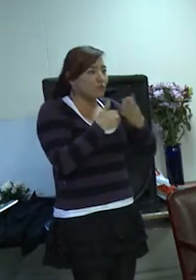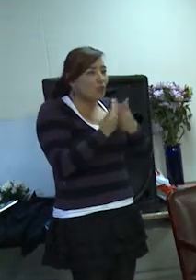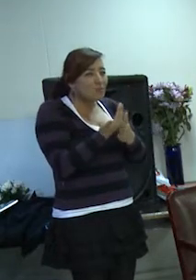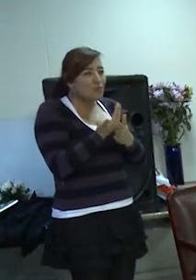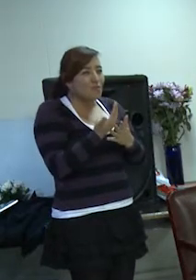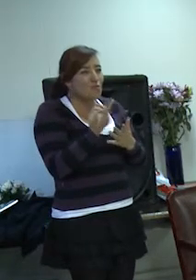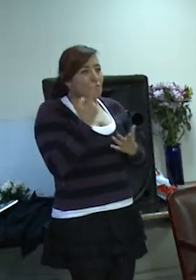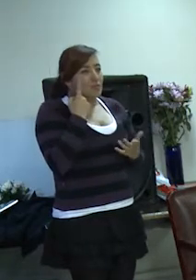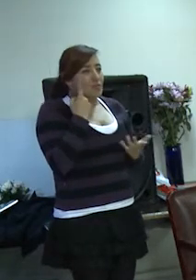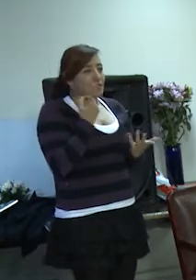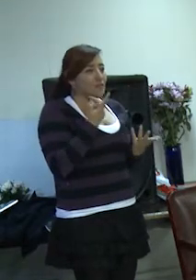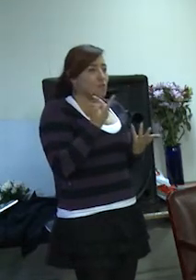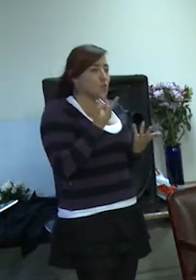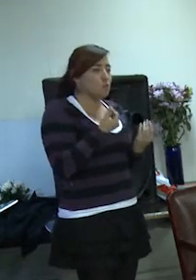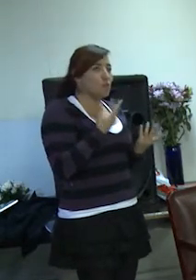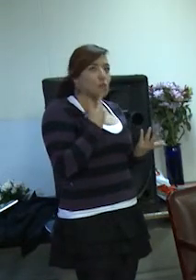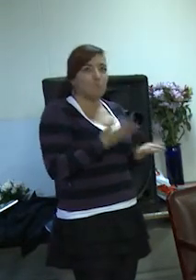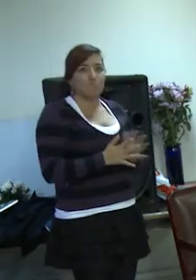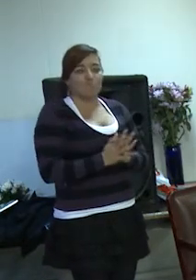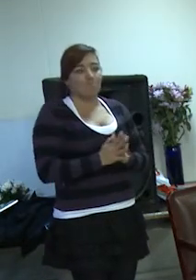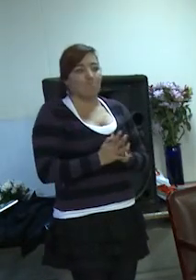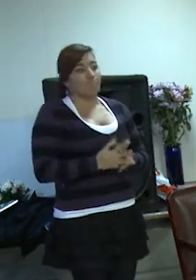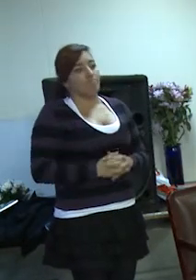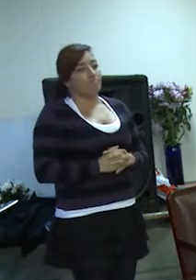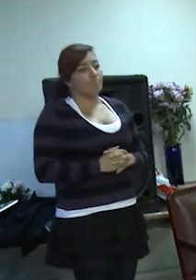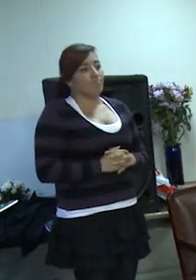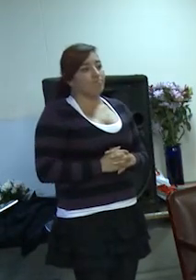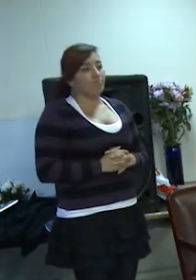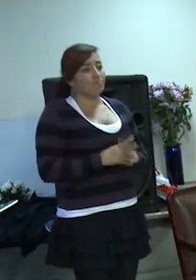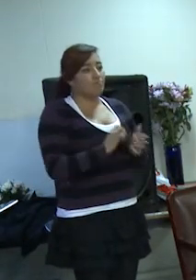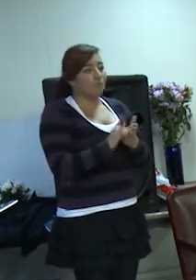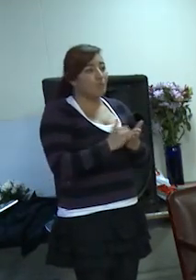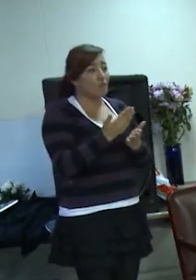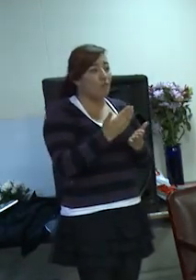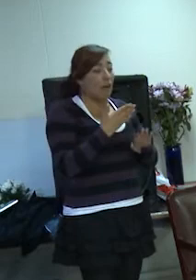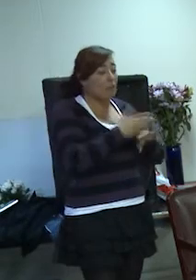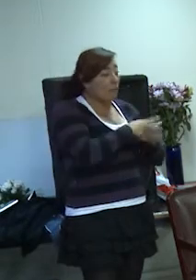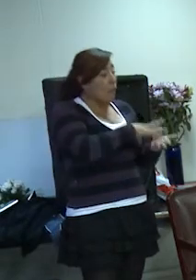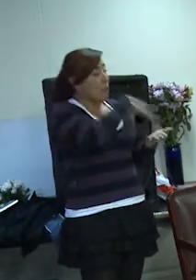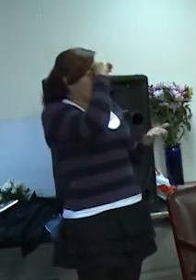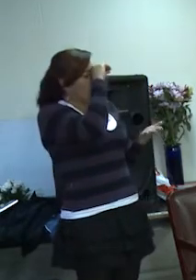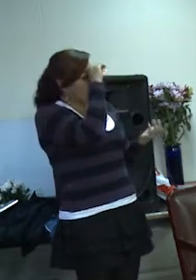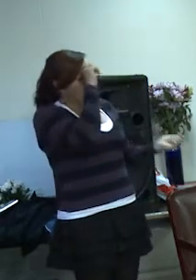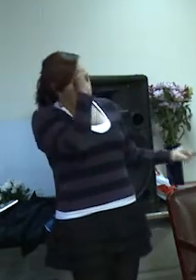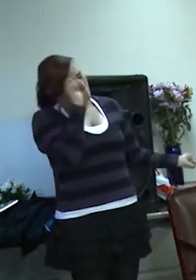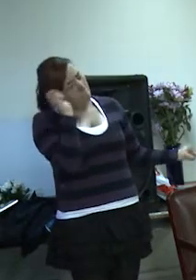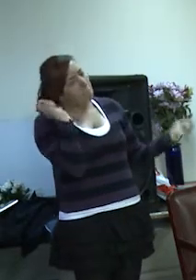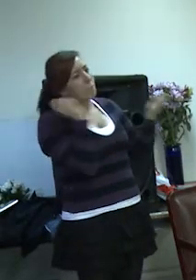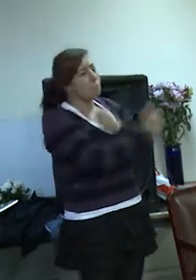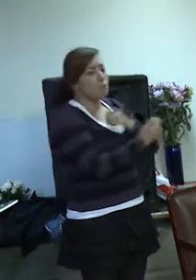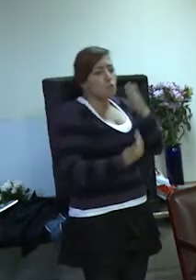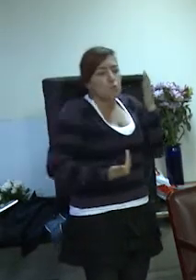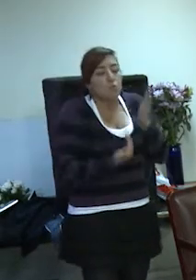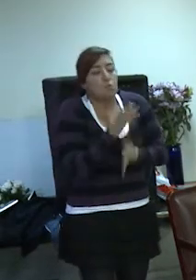pensar, ¿cómo decirlo?, a desaprender, ¿sí? Para nuevamente renovar y tomar, digamos,